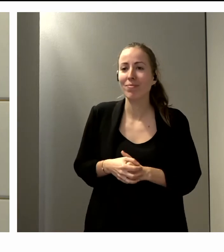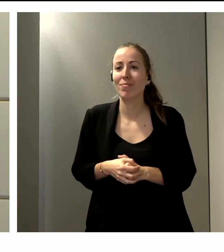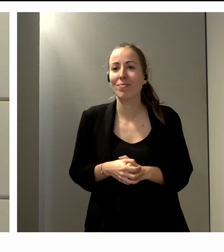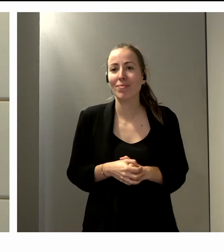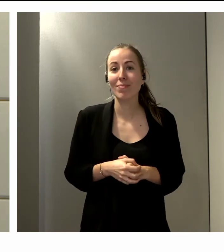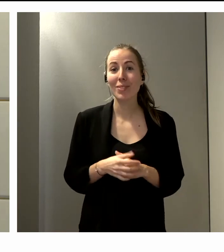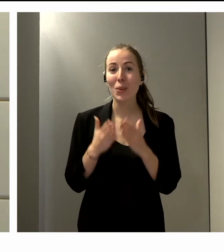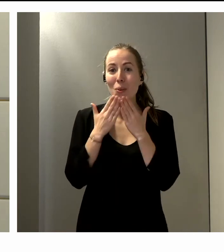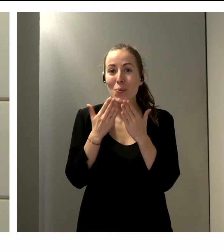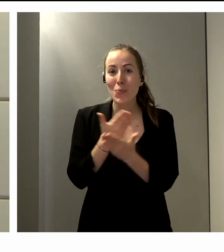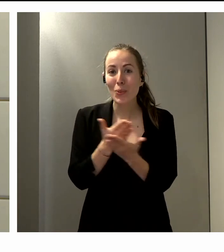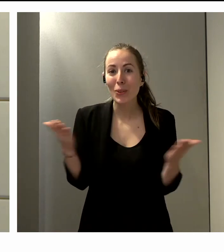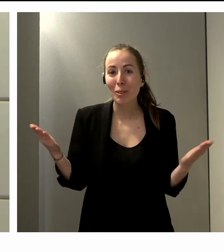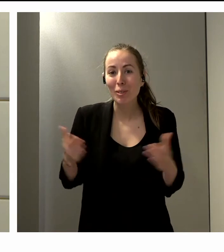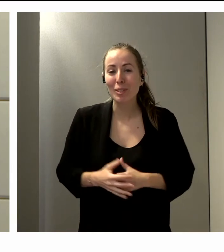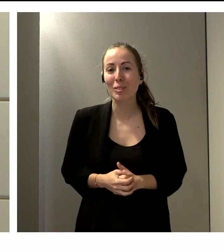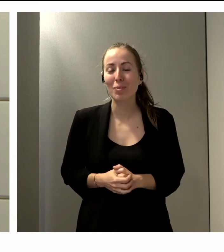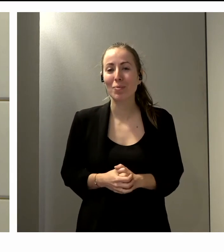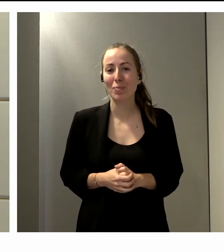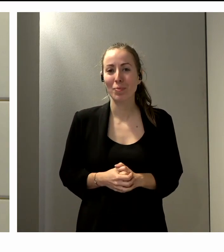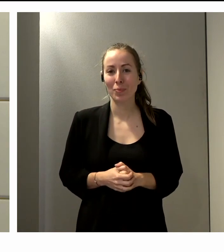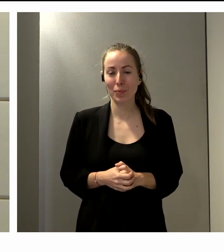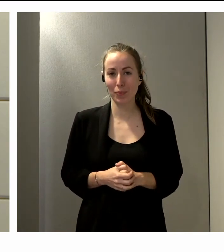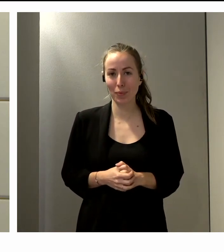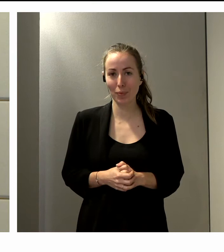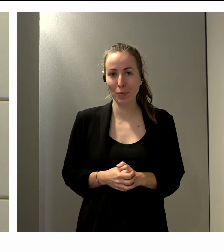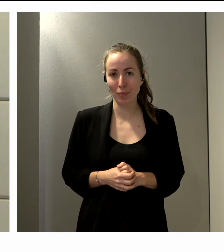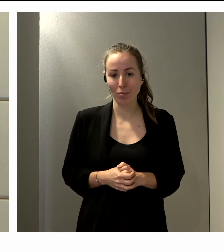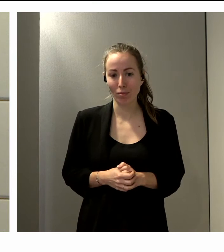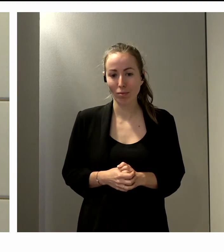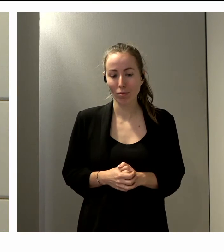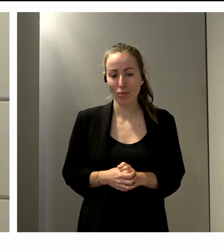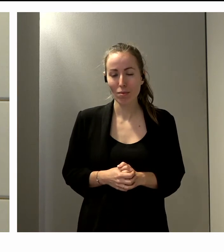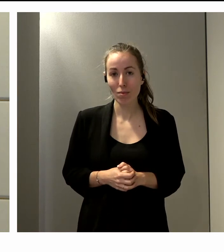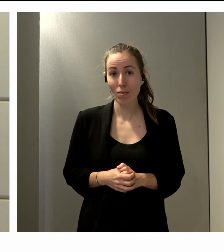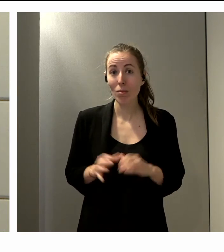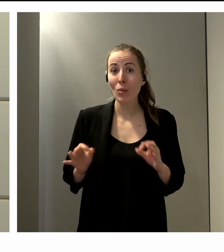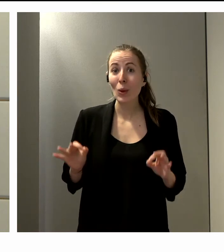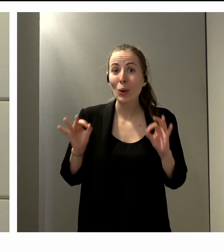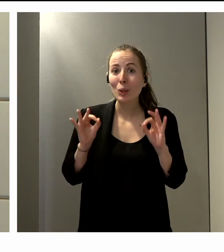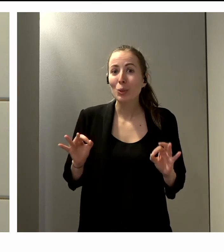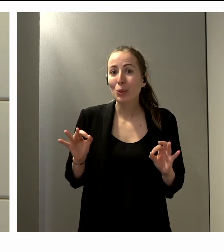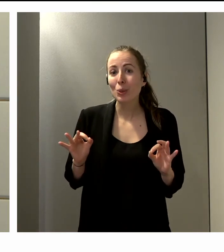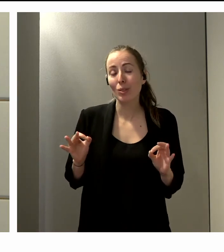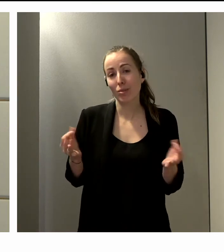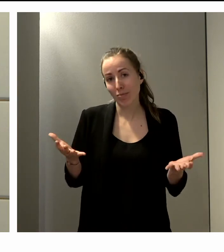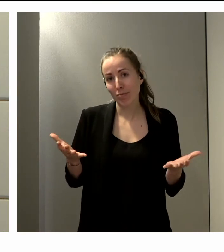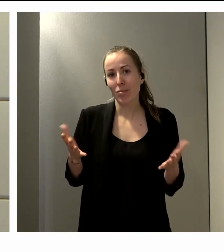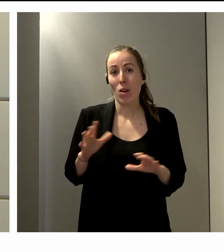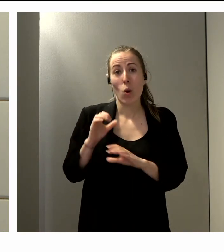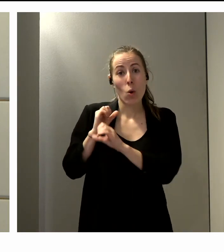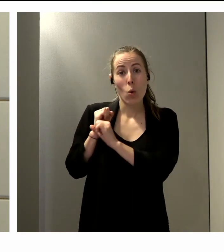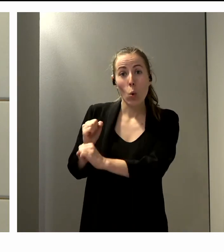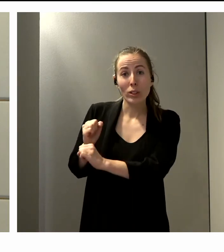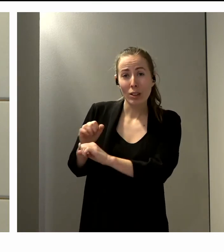Bonjour à tous et à toutes. Donc effectivement, on fait en sorte que, malgré toutes les contraintes qui